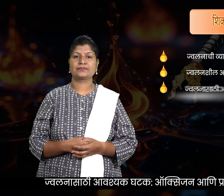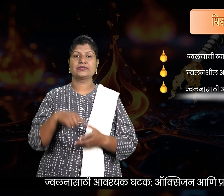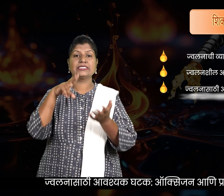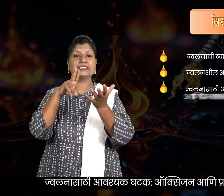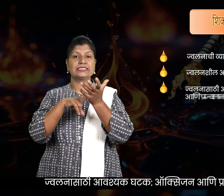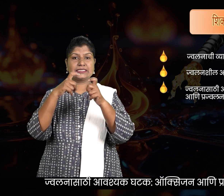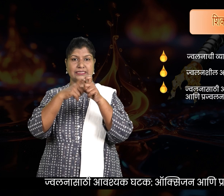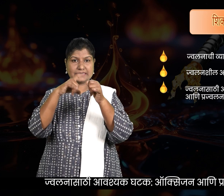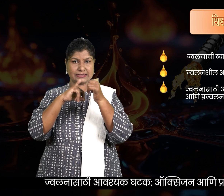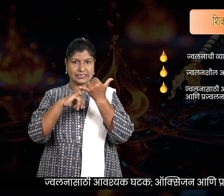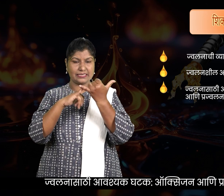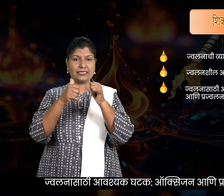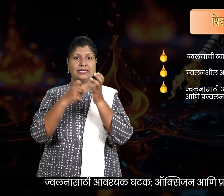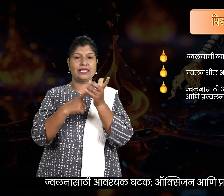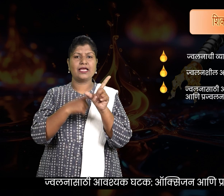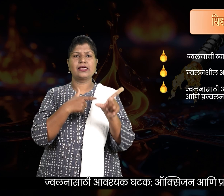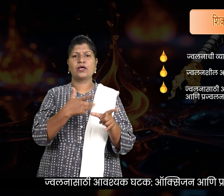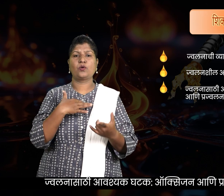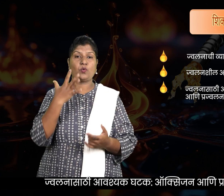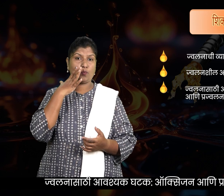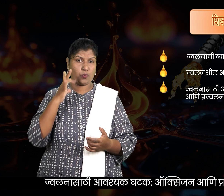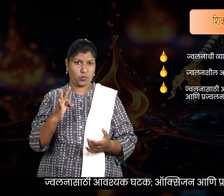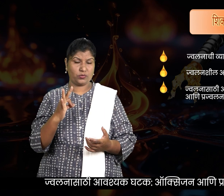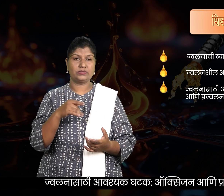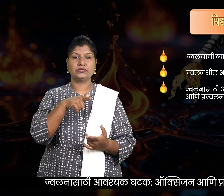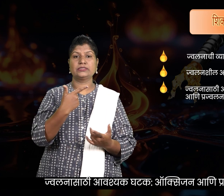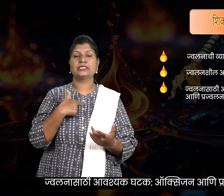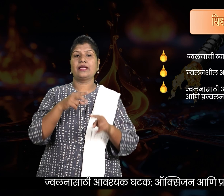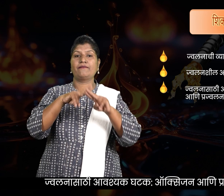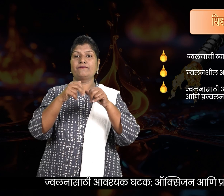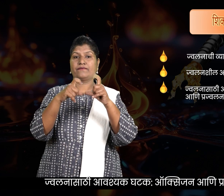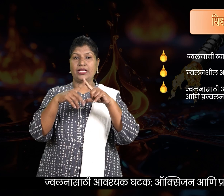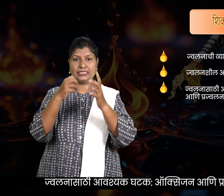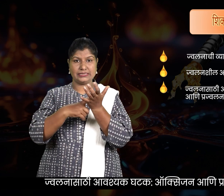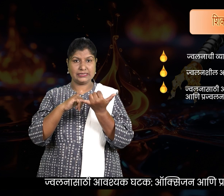ज्वलनासाठी आवश्यक घटक: ऑक्सिजन आणि प्रज्वलन तापमान.